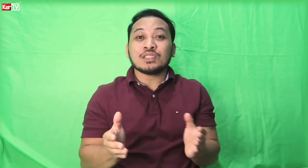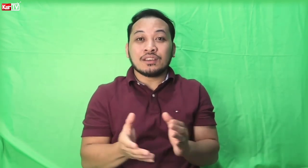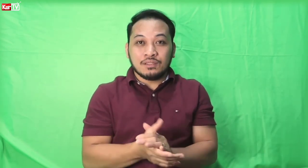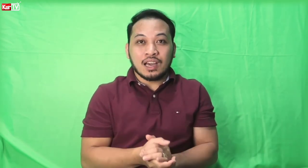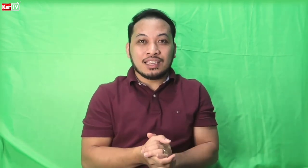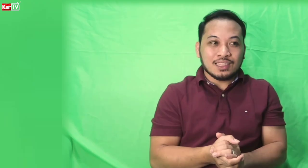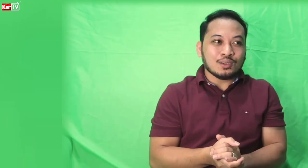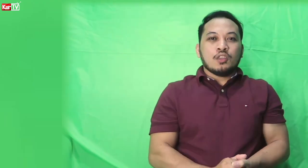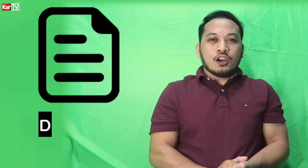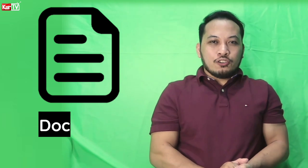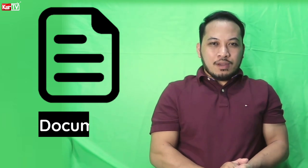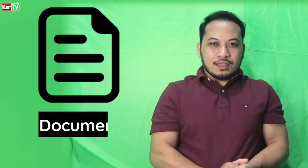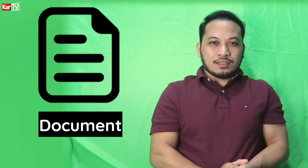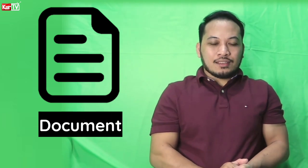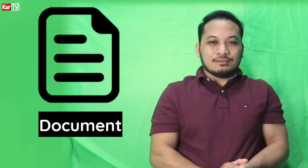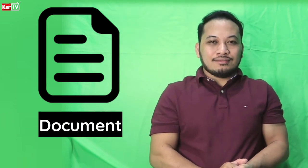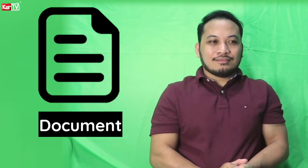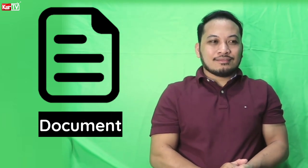sa vlog na ito. Document.